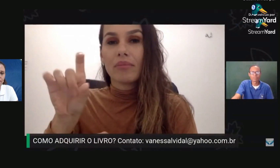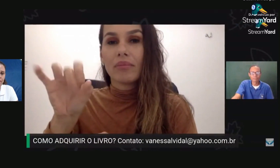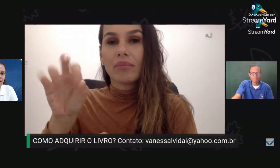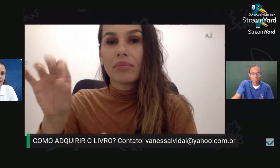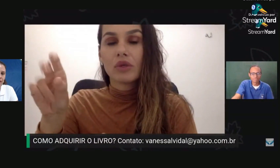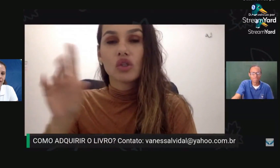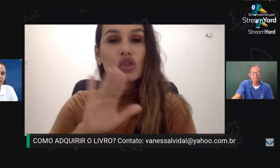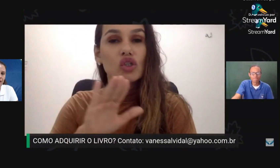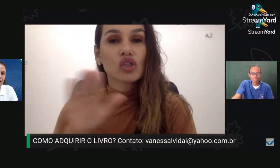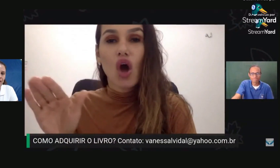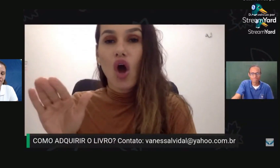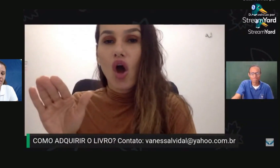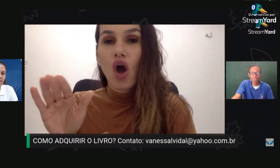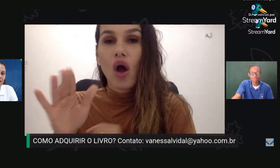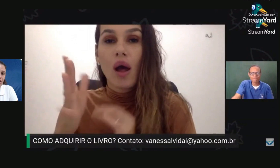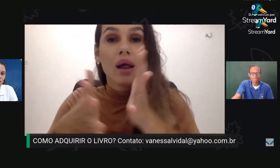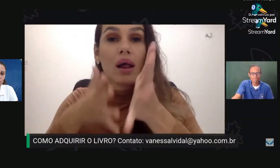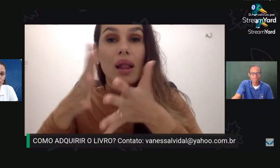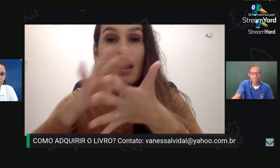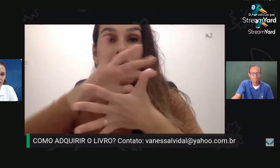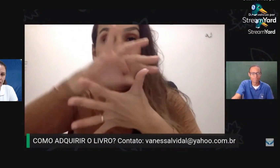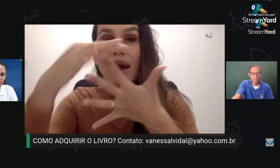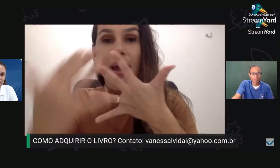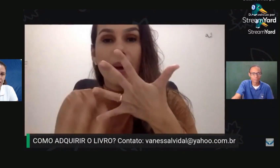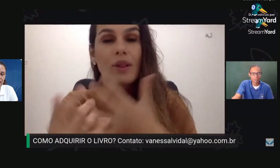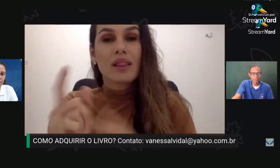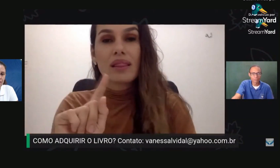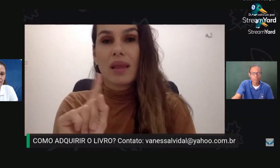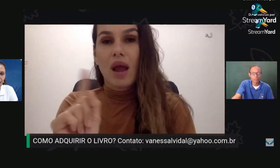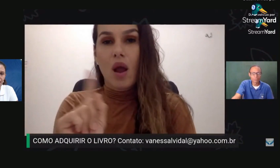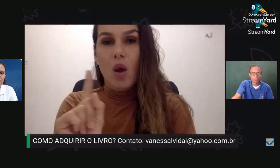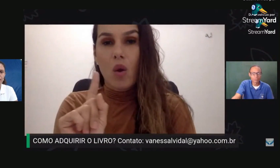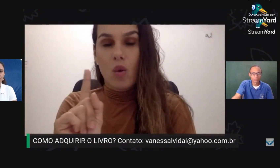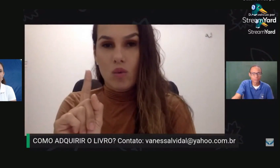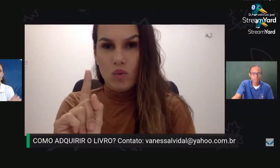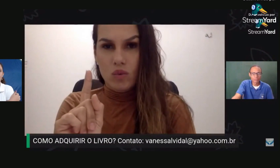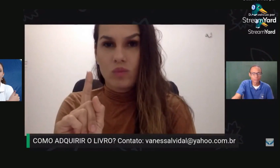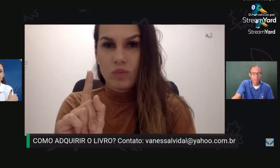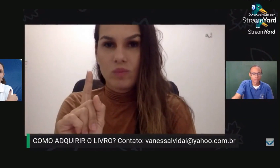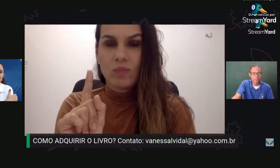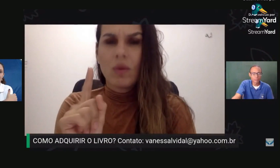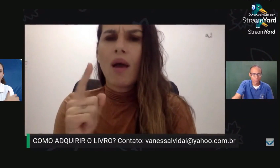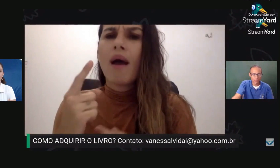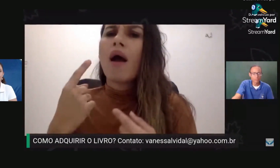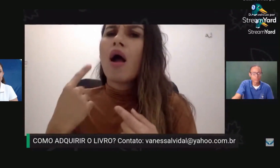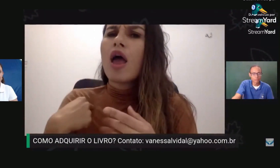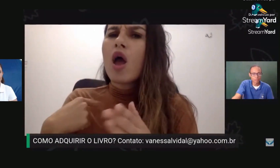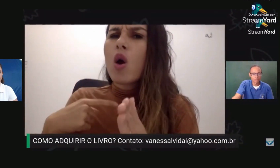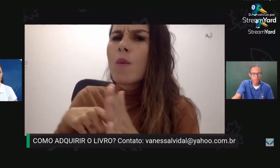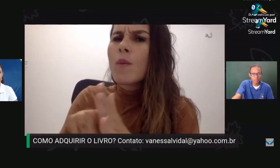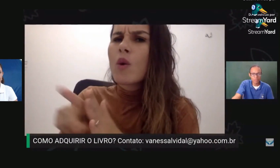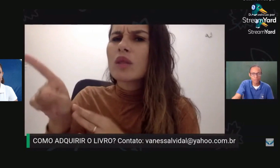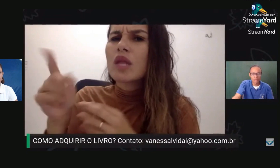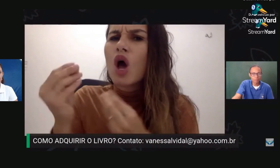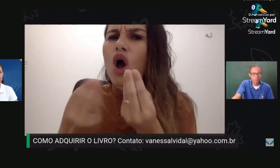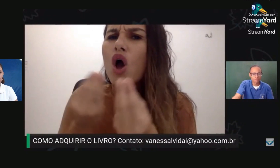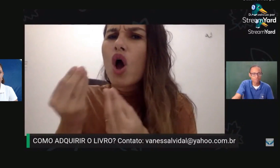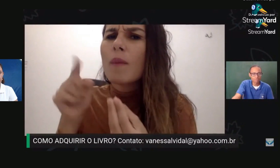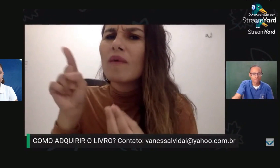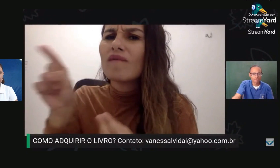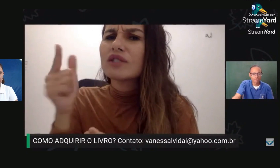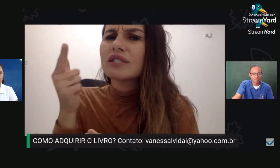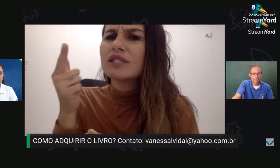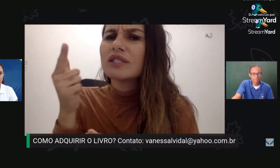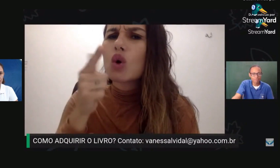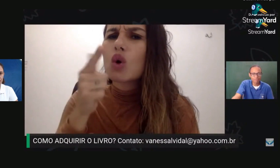só sabia fazer datilologia, língua de sinais mesmo, Libras, ele não sabia. Então